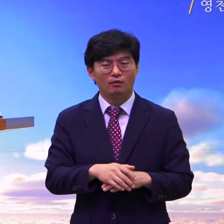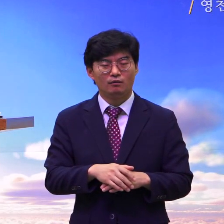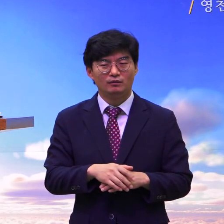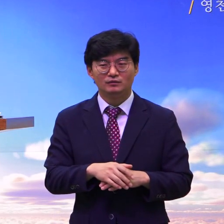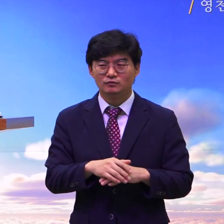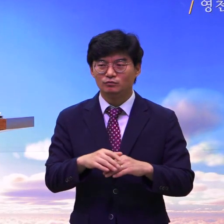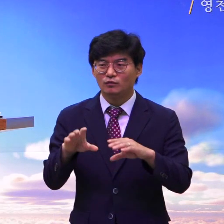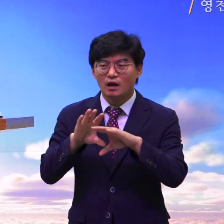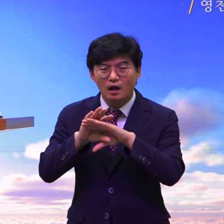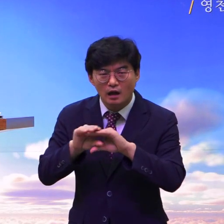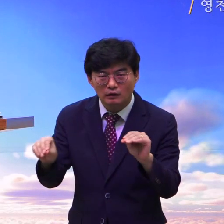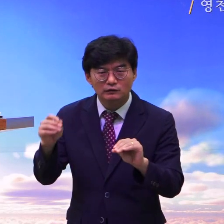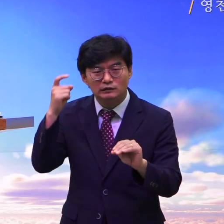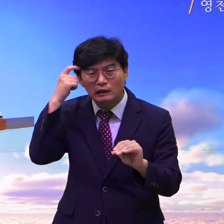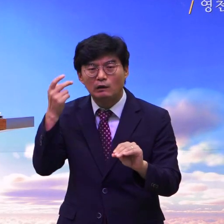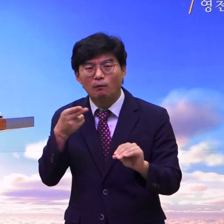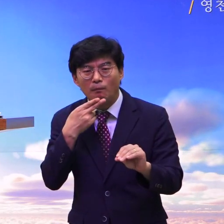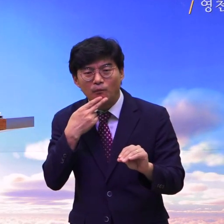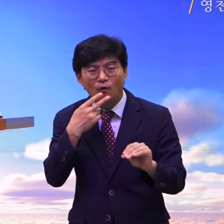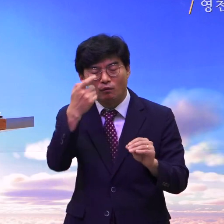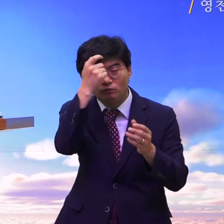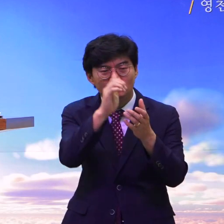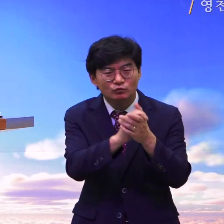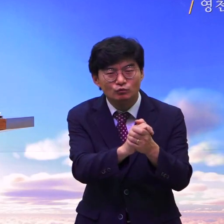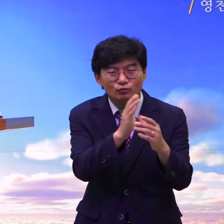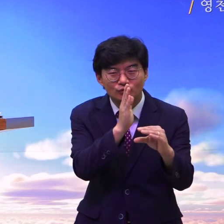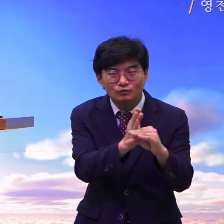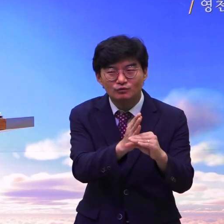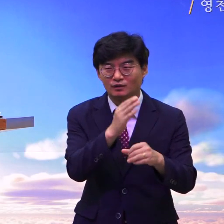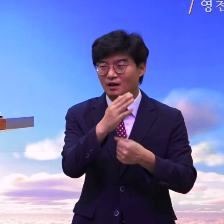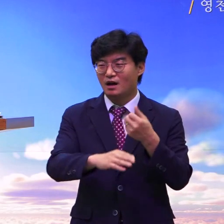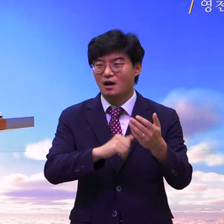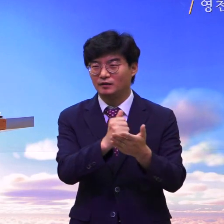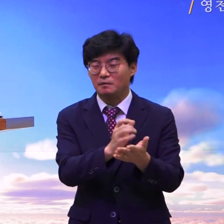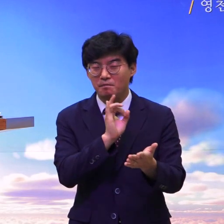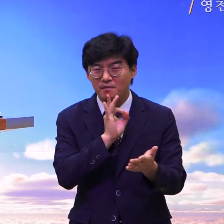이렇게 생각했을지 모르겠습니다.